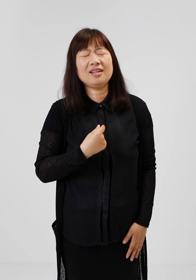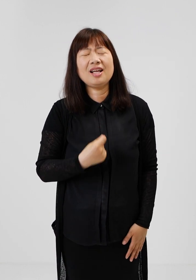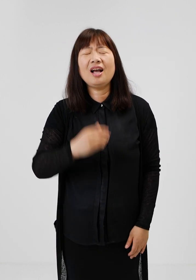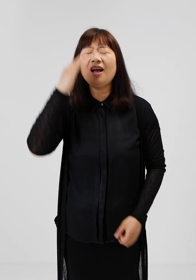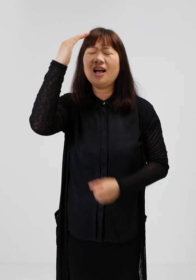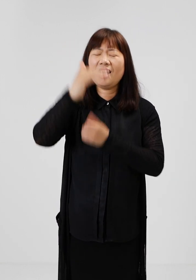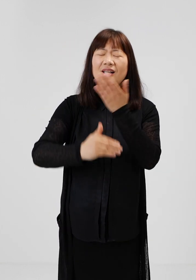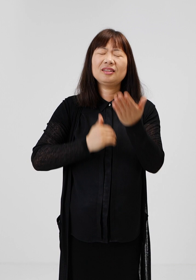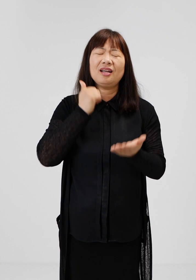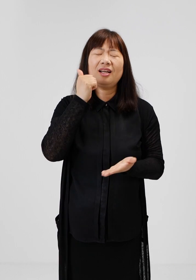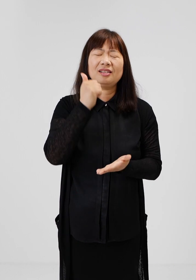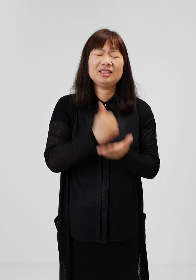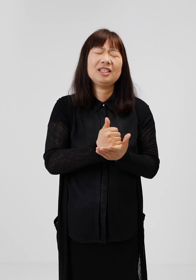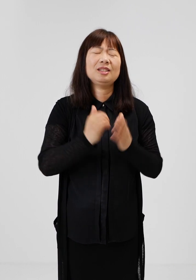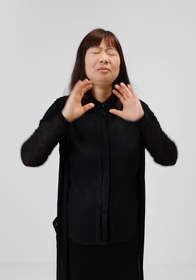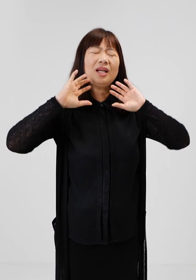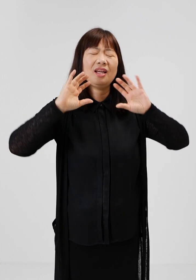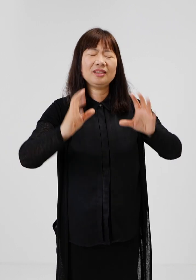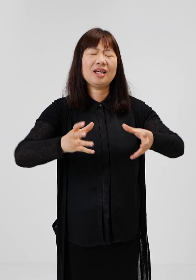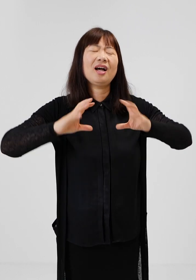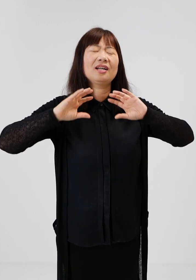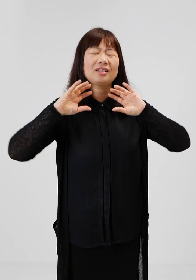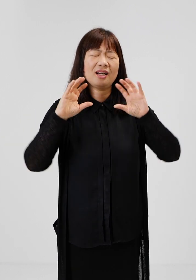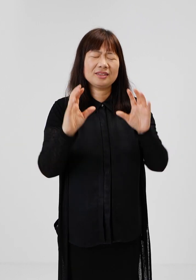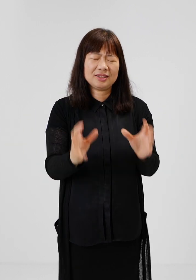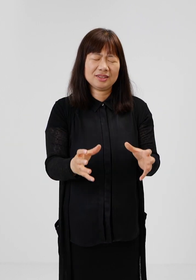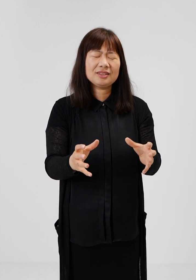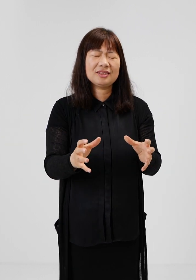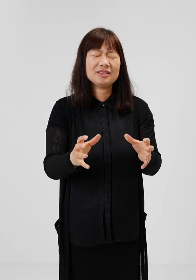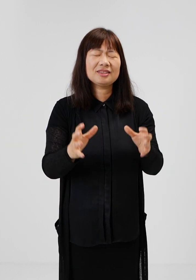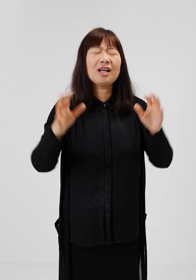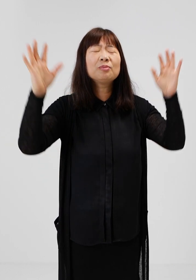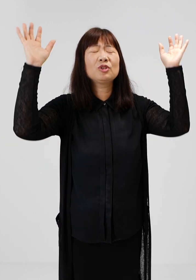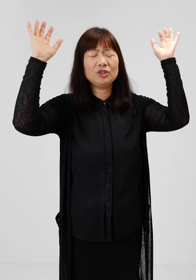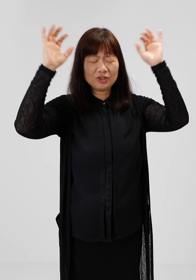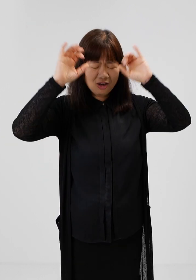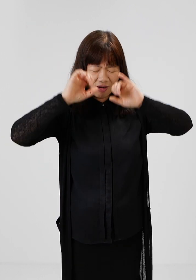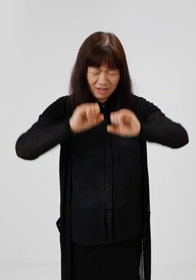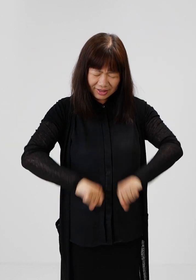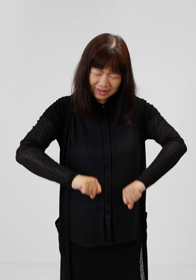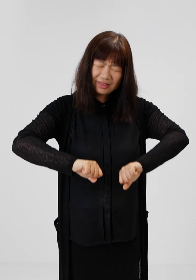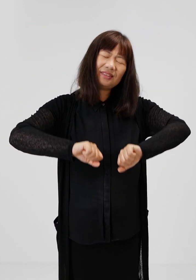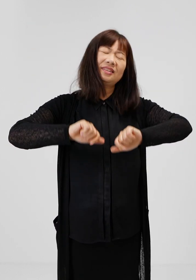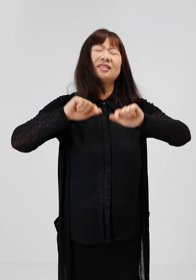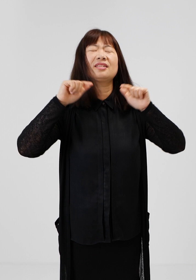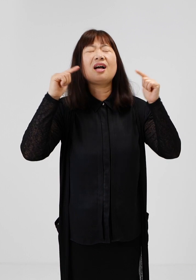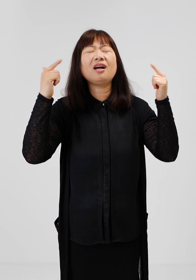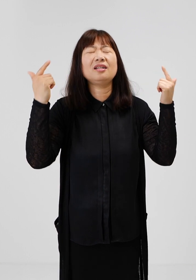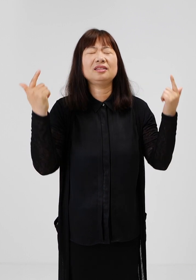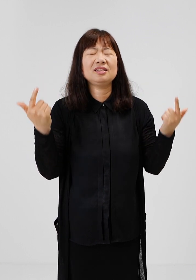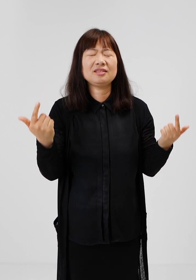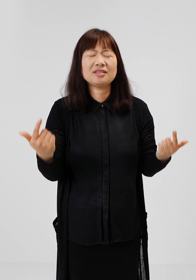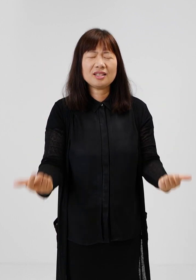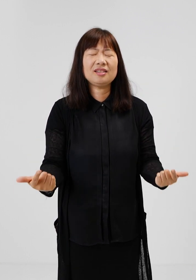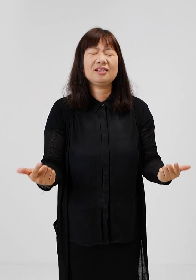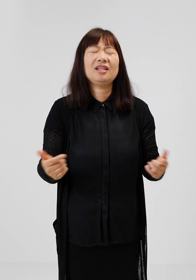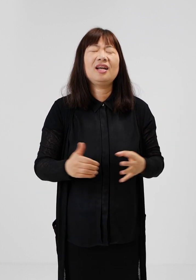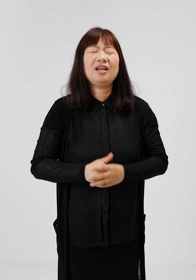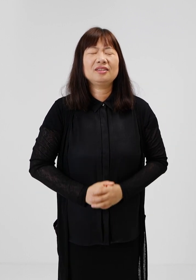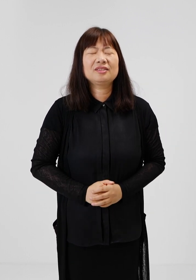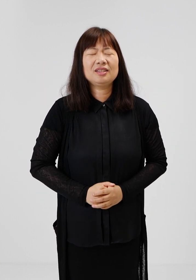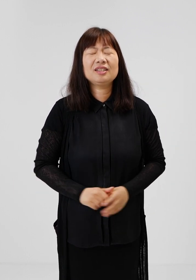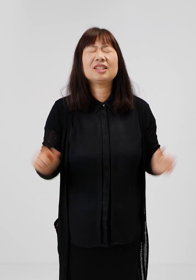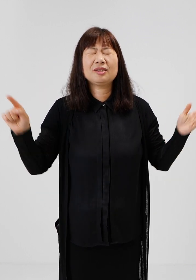나라는 영원하십니다. 그 나라는 무너지지 않습니다. 무너지지 않으리.